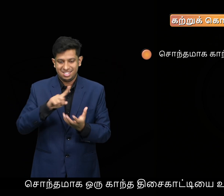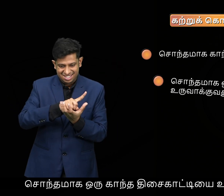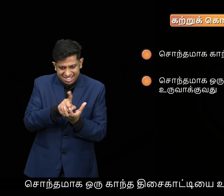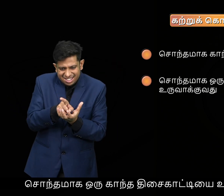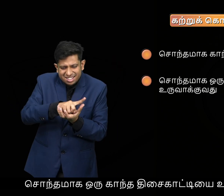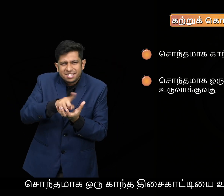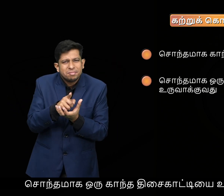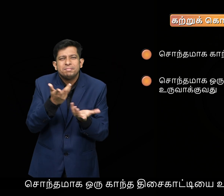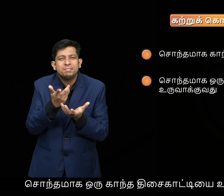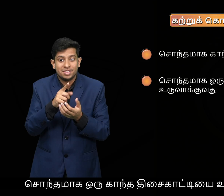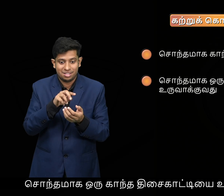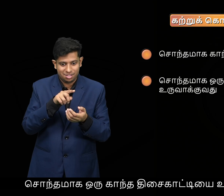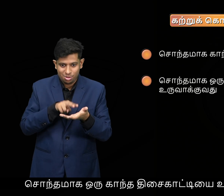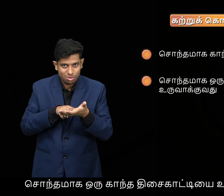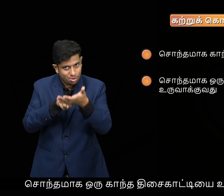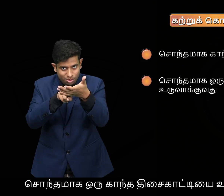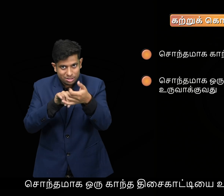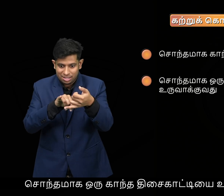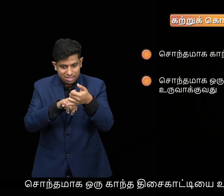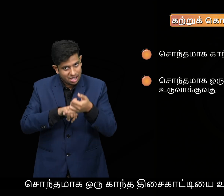சொந்தமாக ஒரு காந்த திசைகாட்டியை உருவாக்குவது,